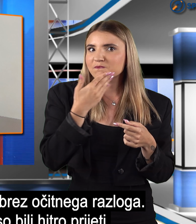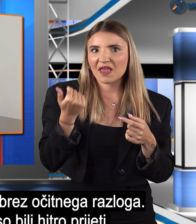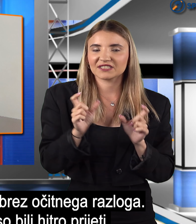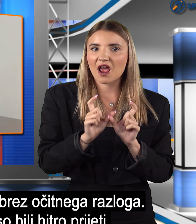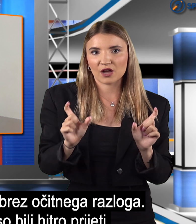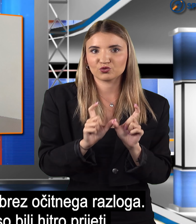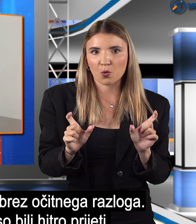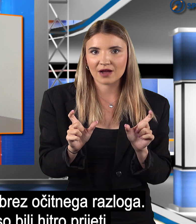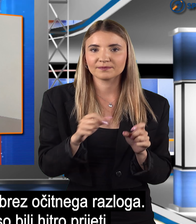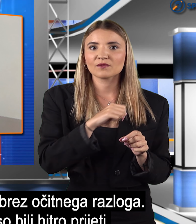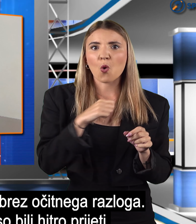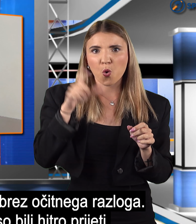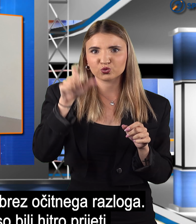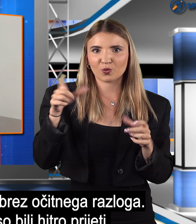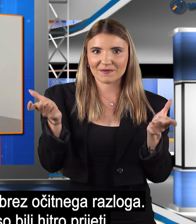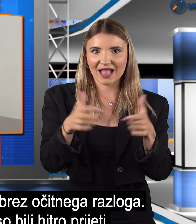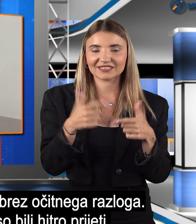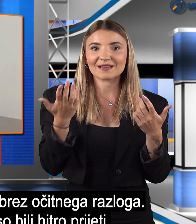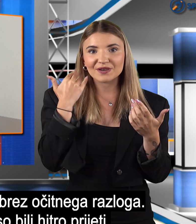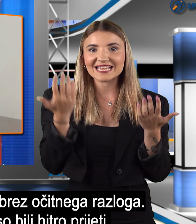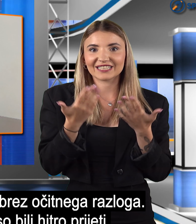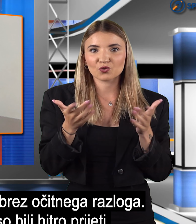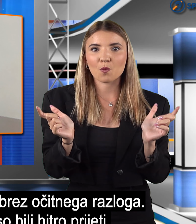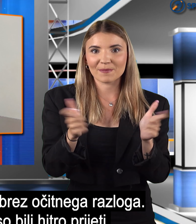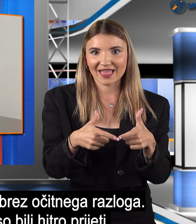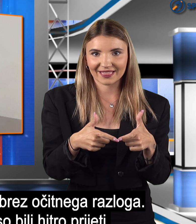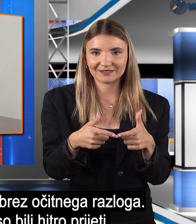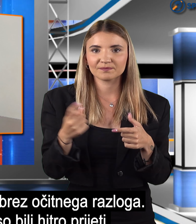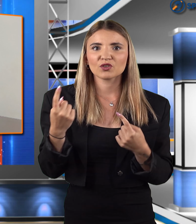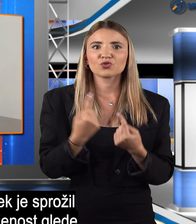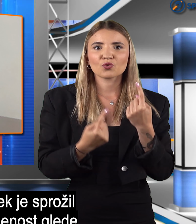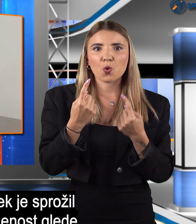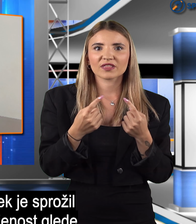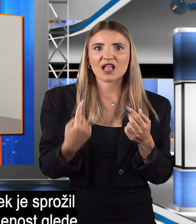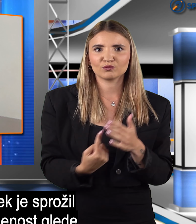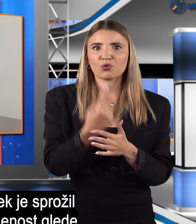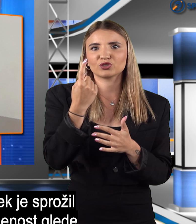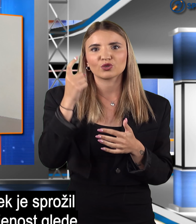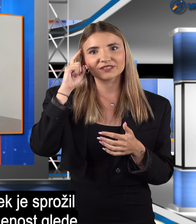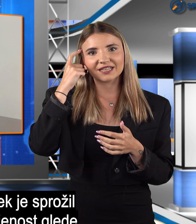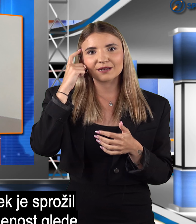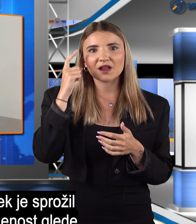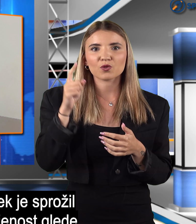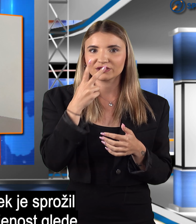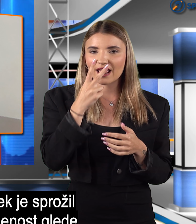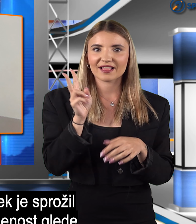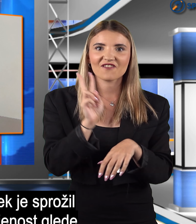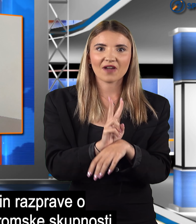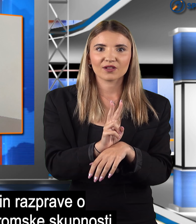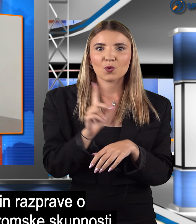razloga. Osumljenci so bili hitro prijeti. Dogodek je sprožil zaskrbljenost glede varnosti